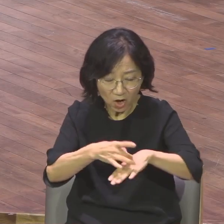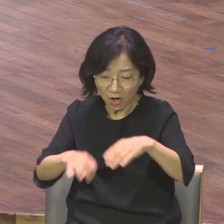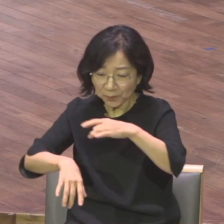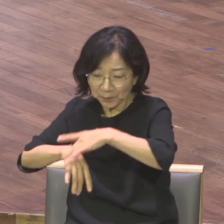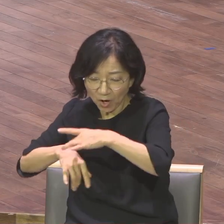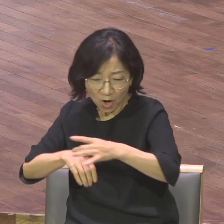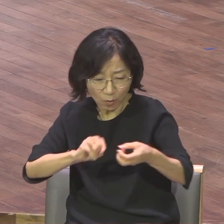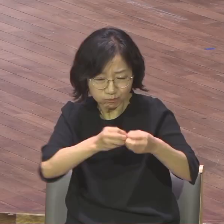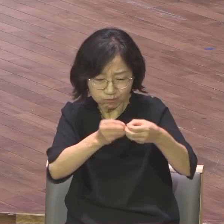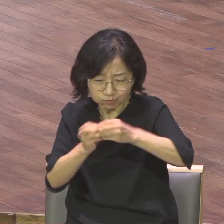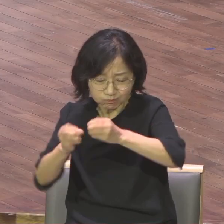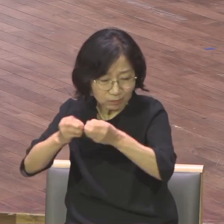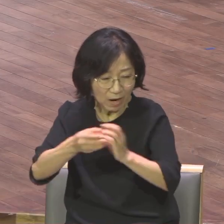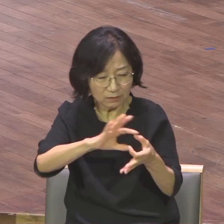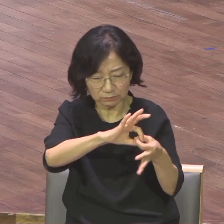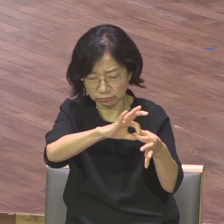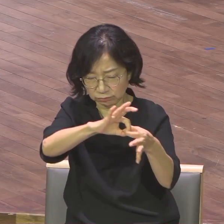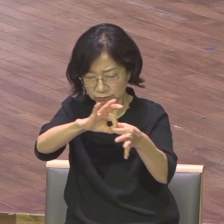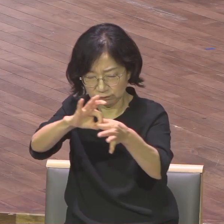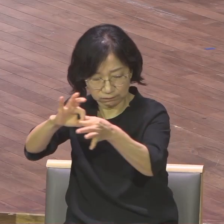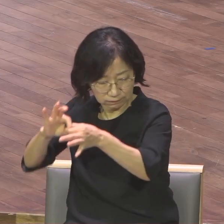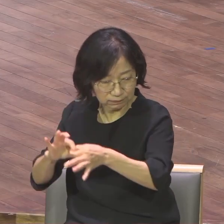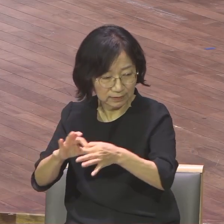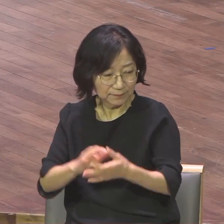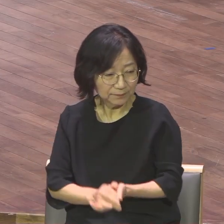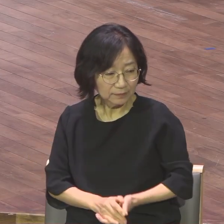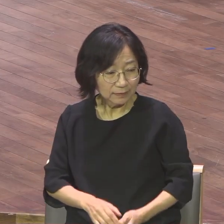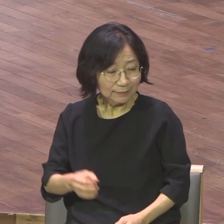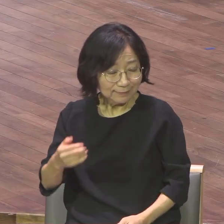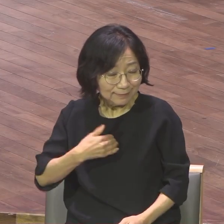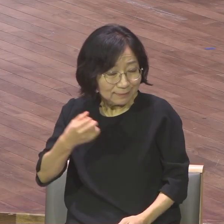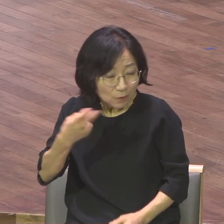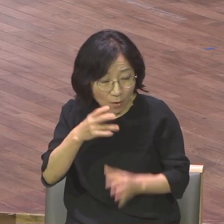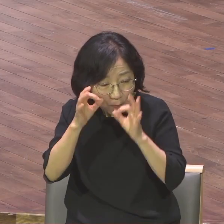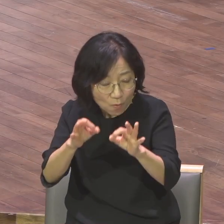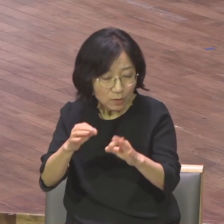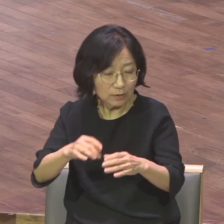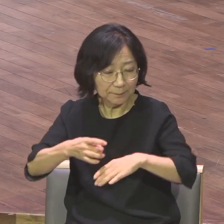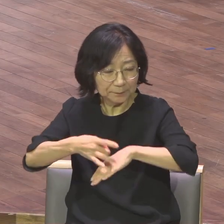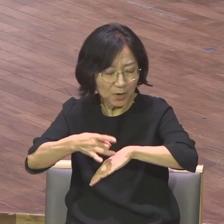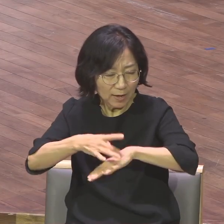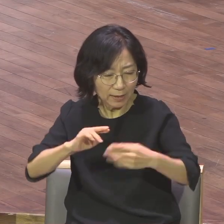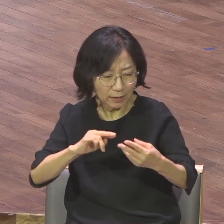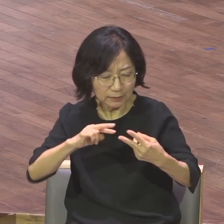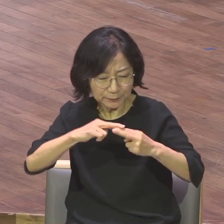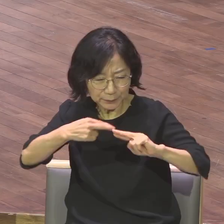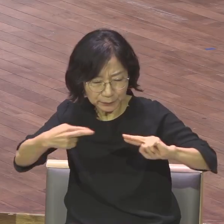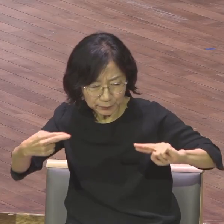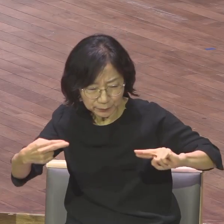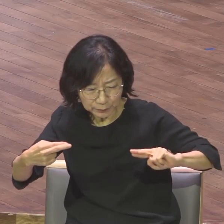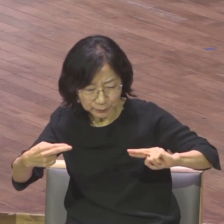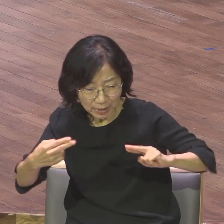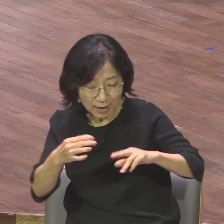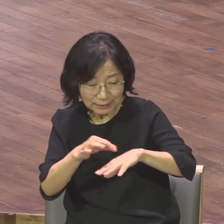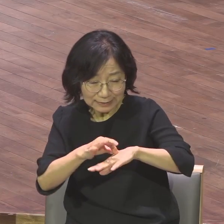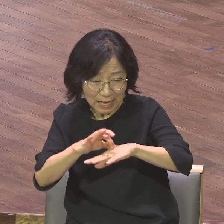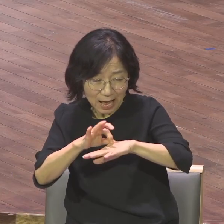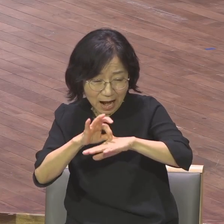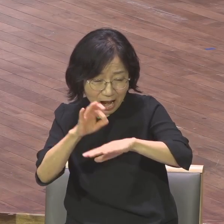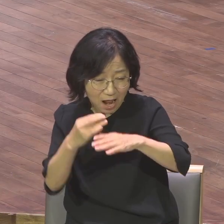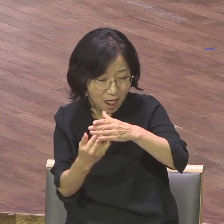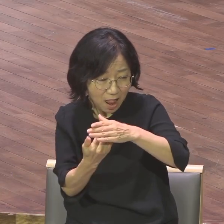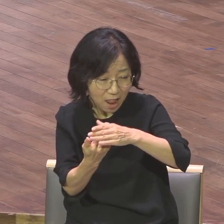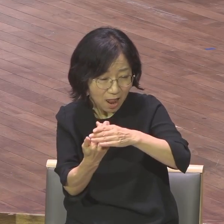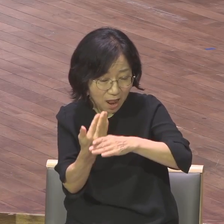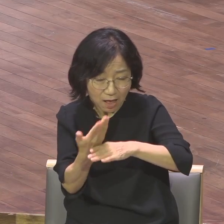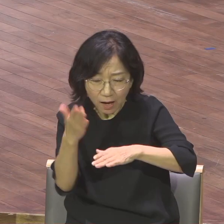뼈가 들어맞아 뼈들이 서로 연결되더라. 내가 또 보니 그 뼈에 힘줄이 생기고 살이 오르며